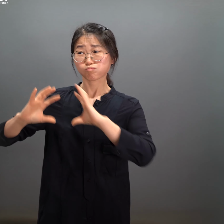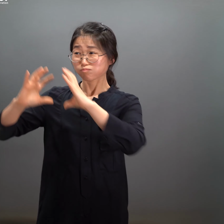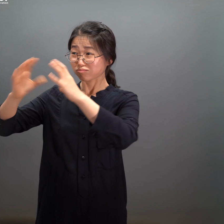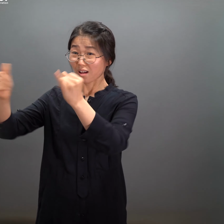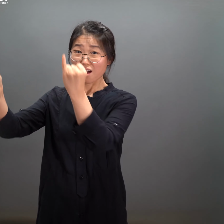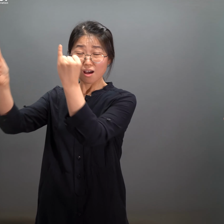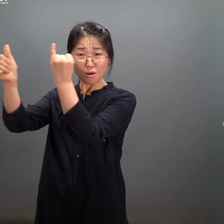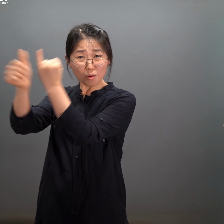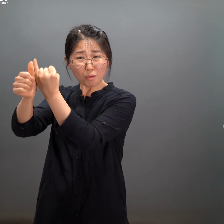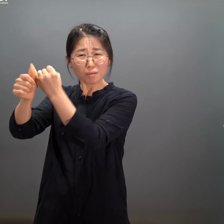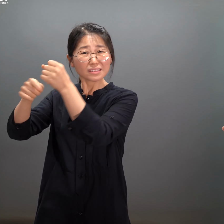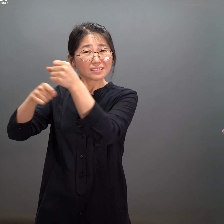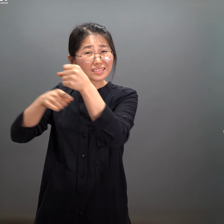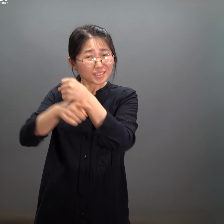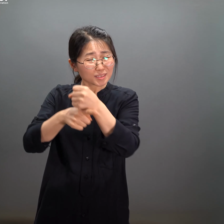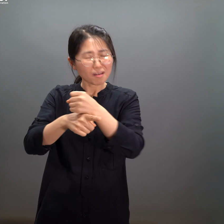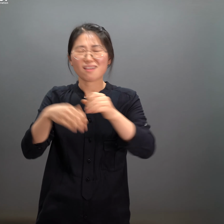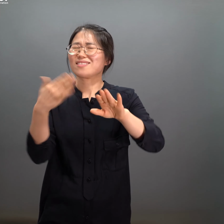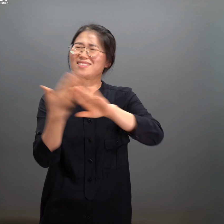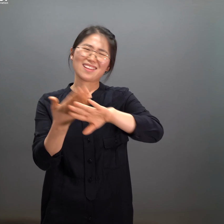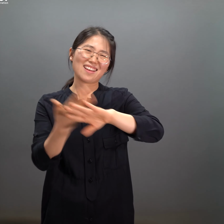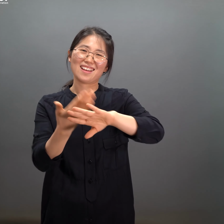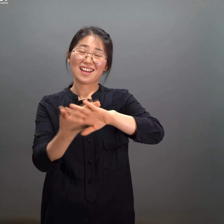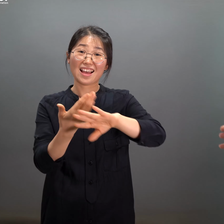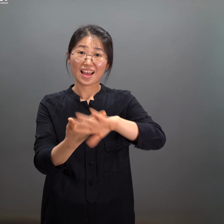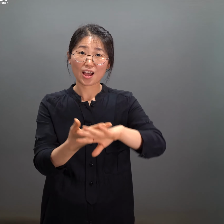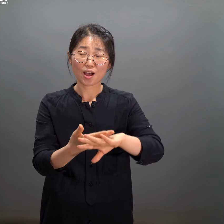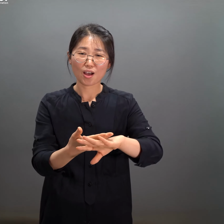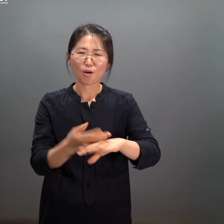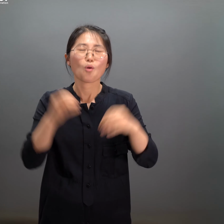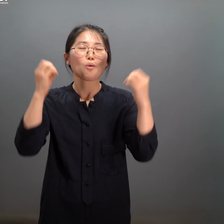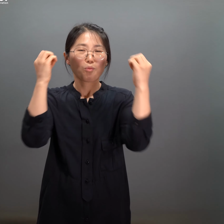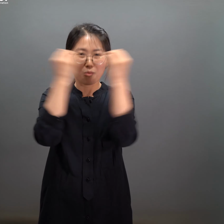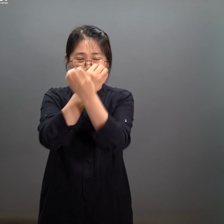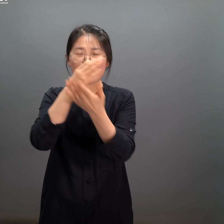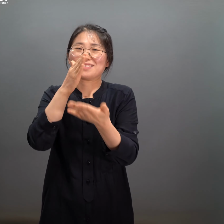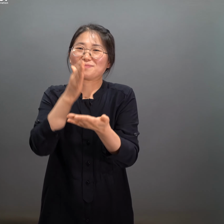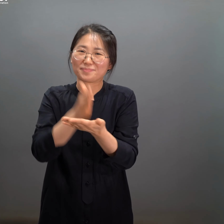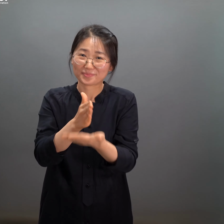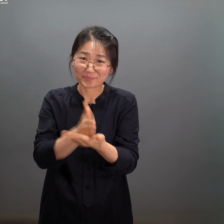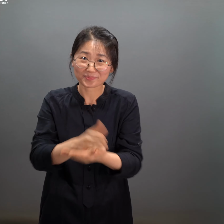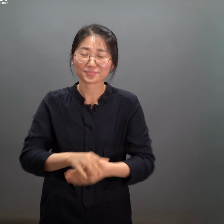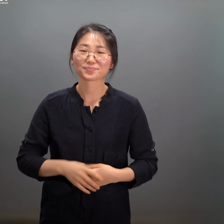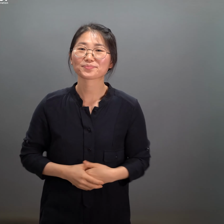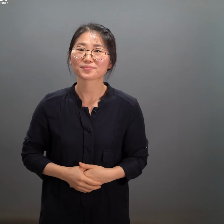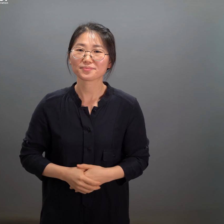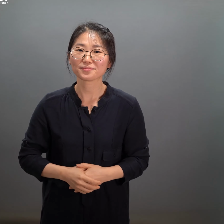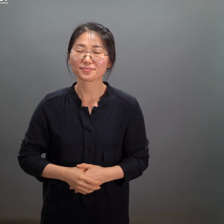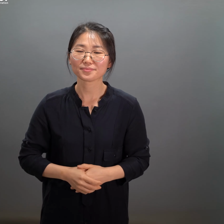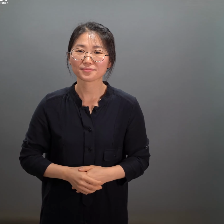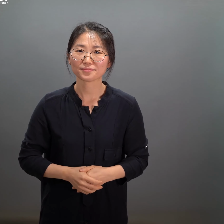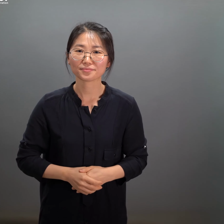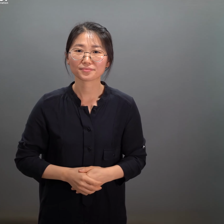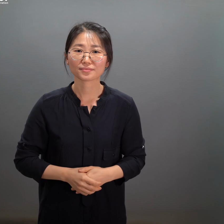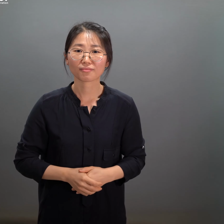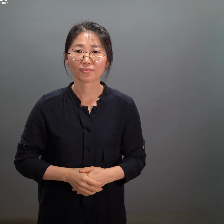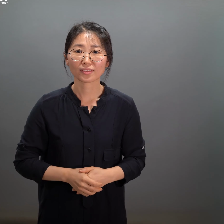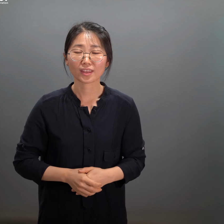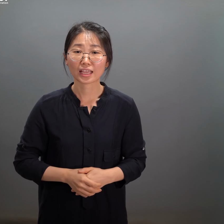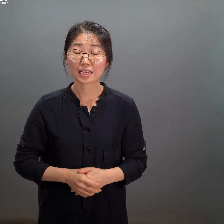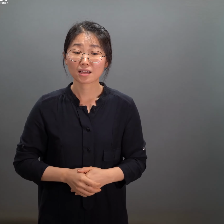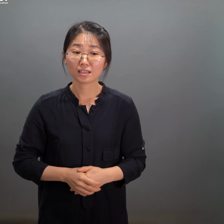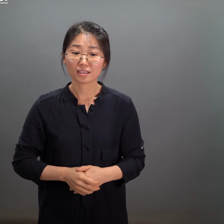결혼한다라는 말하고는 전혀 다른 개념입니다. 여러분, 이 말을 가지고 국제 결혼하면 안 돼 이렇게 생각하시면 안 돼요.